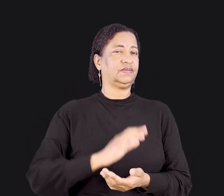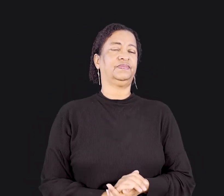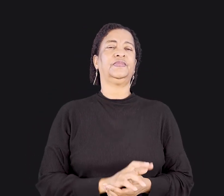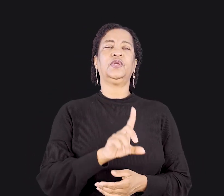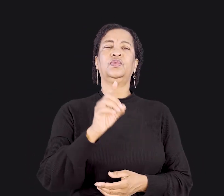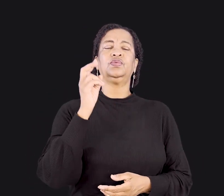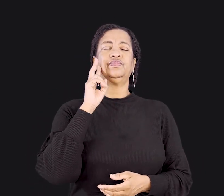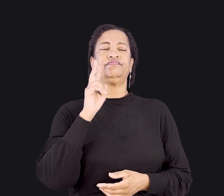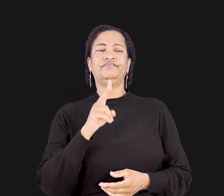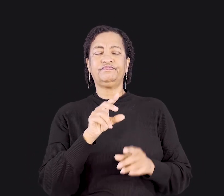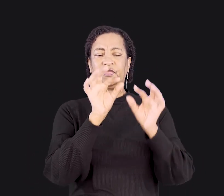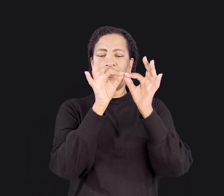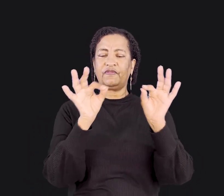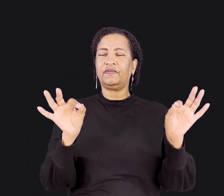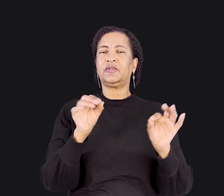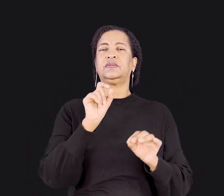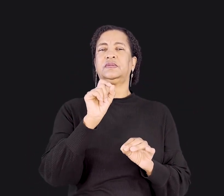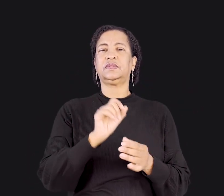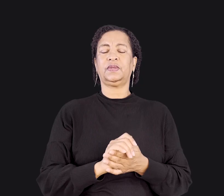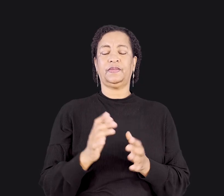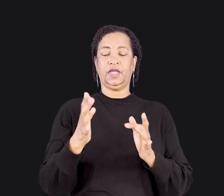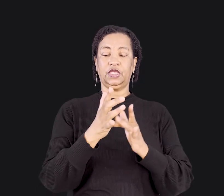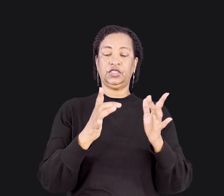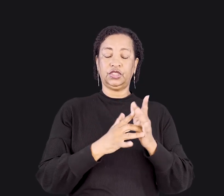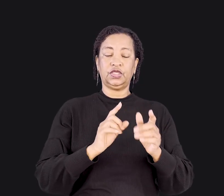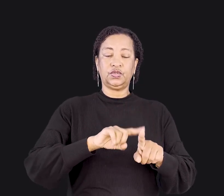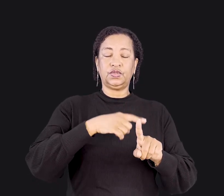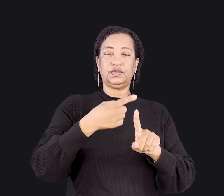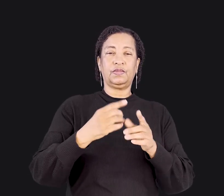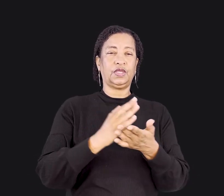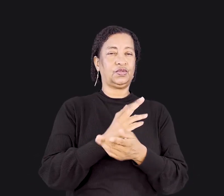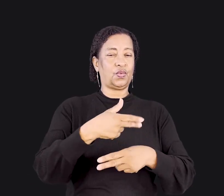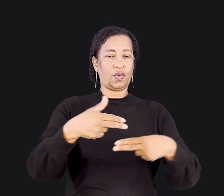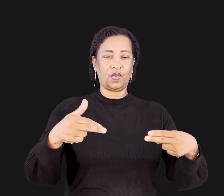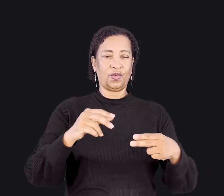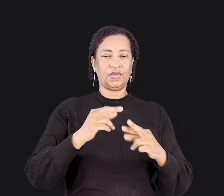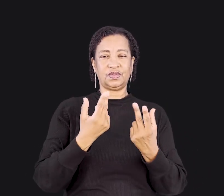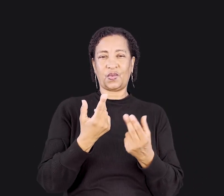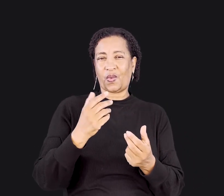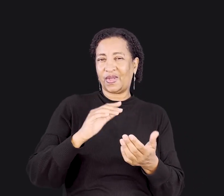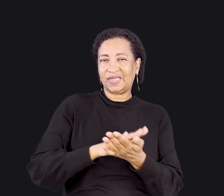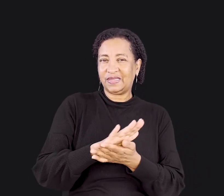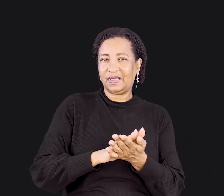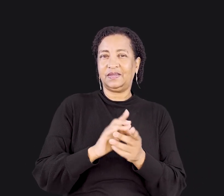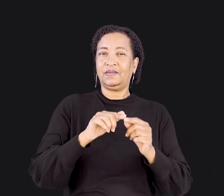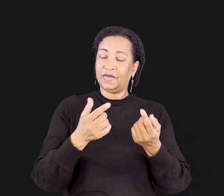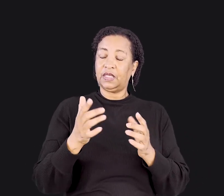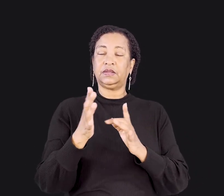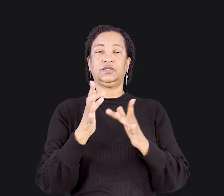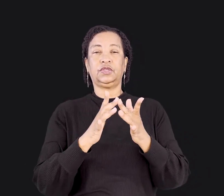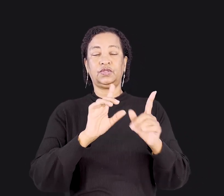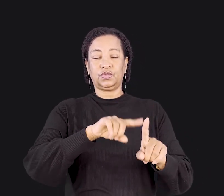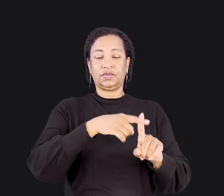uma equação que achei muito interessante. Jesus mais alguma coisa é igual a nada, mas Jesus mais nada é igual a